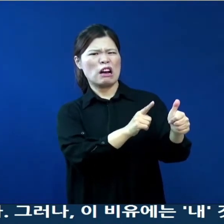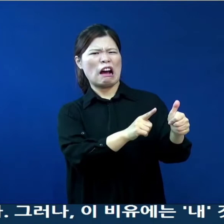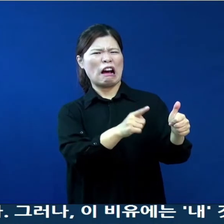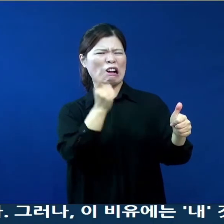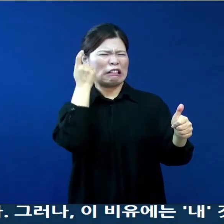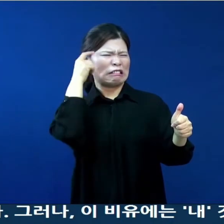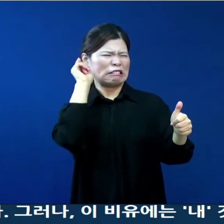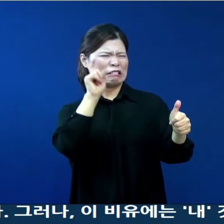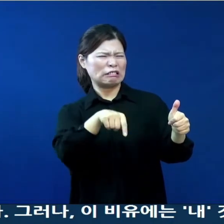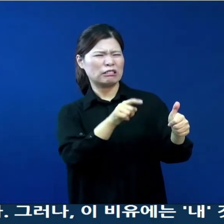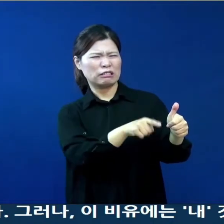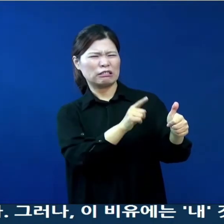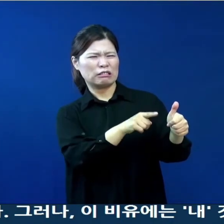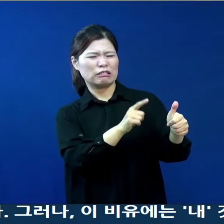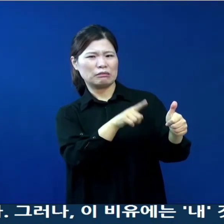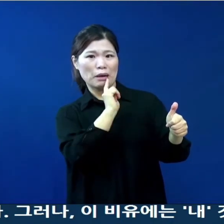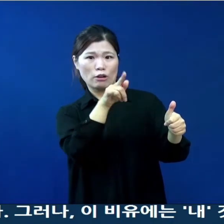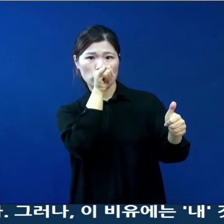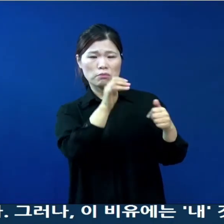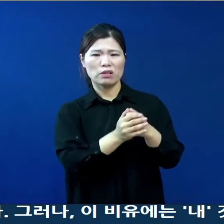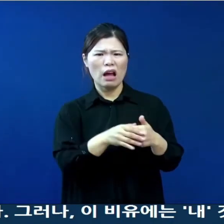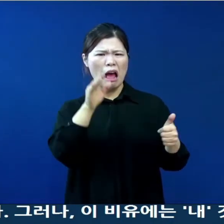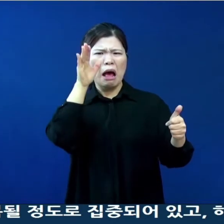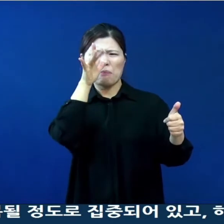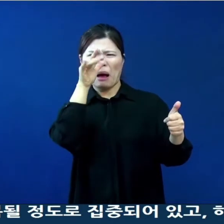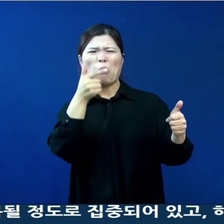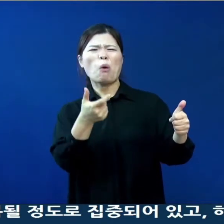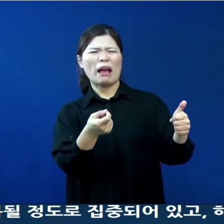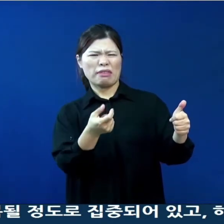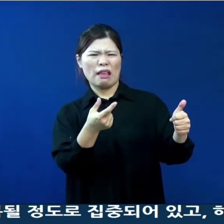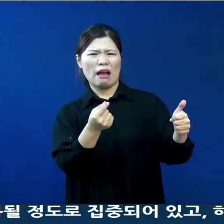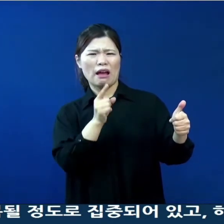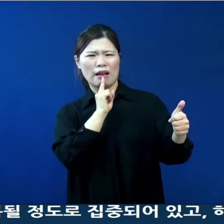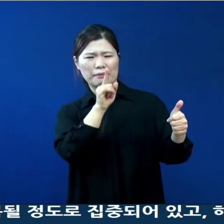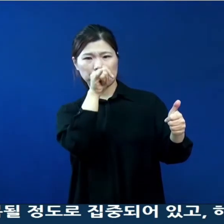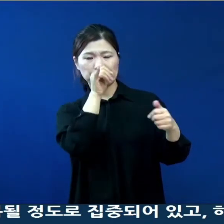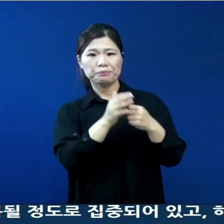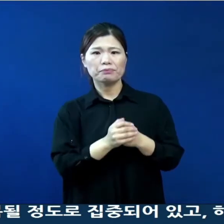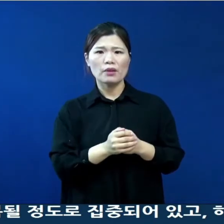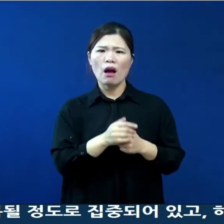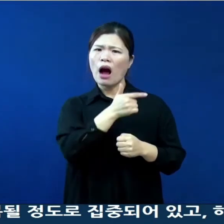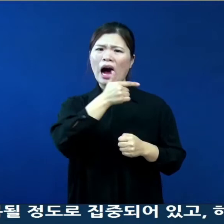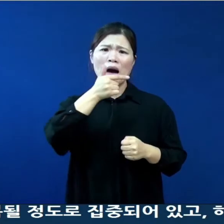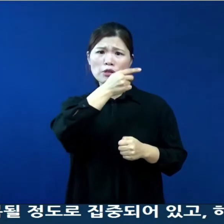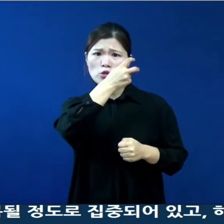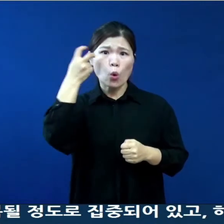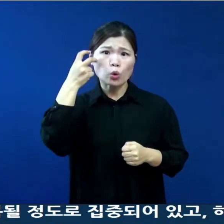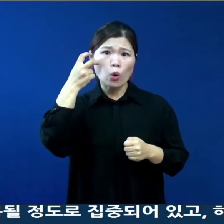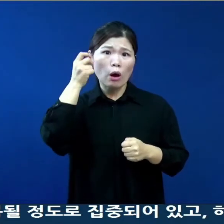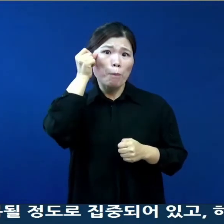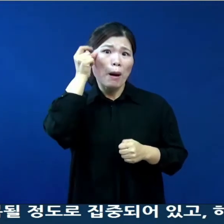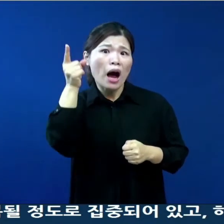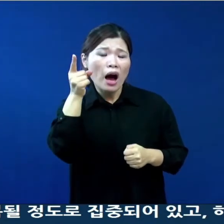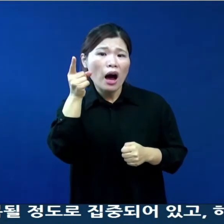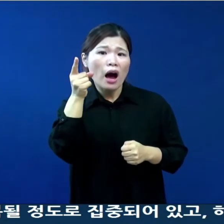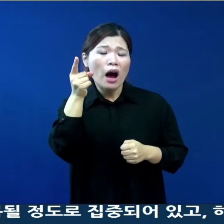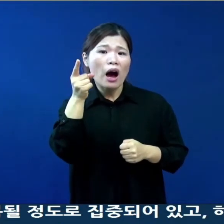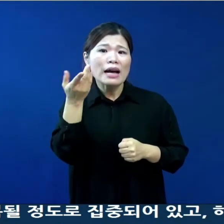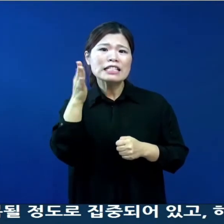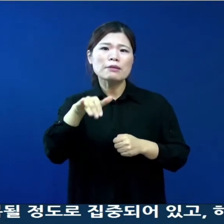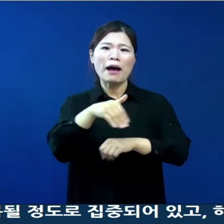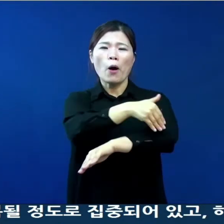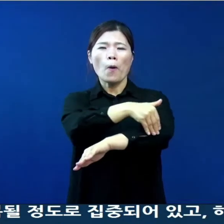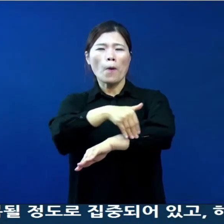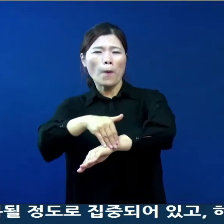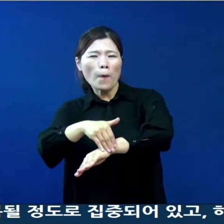말합니다. 어리석다, 바보 같다라고 표현하는 것입니다. 아무리 똑똑하고 잘나고 대단한 계획을 세우고 시대의